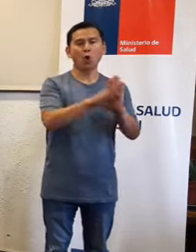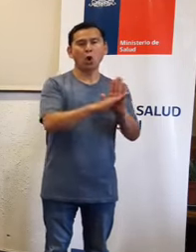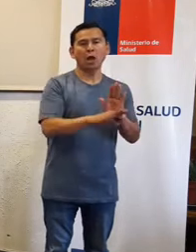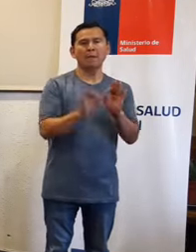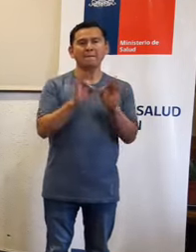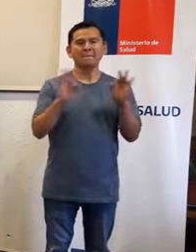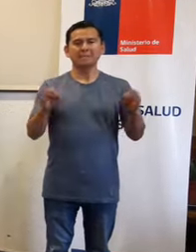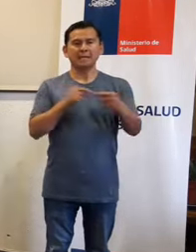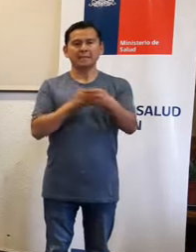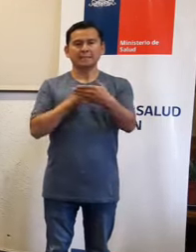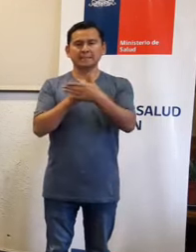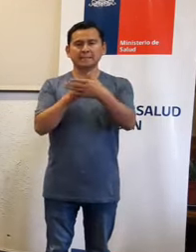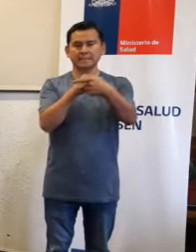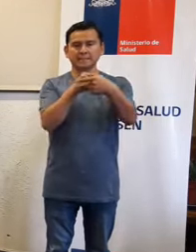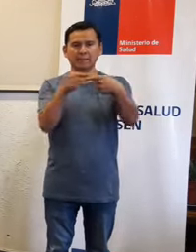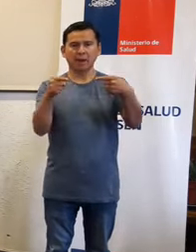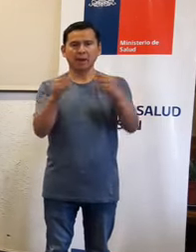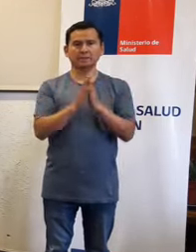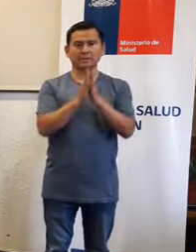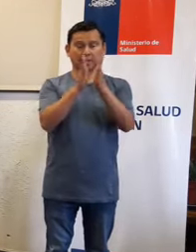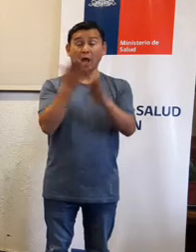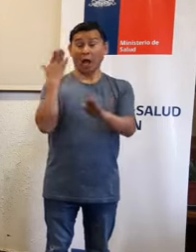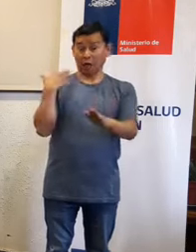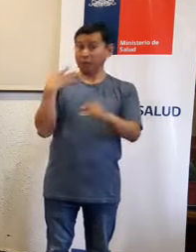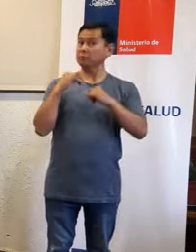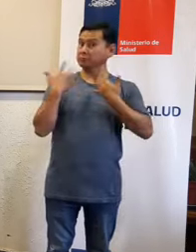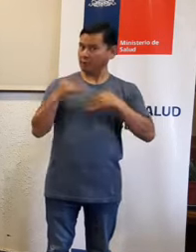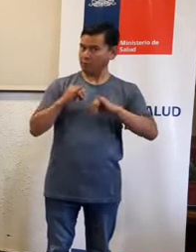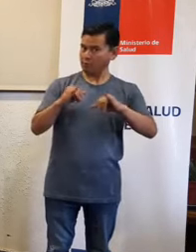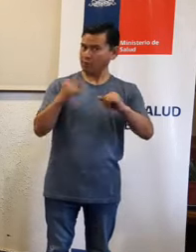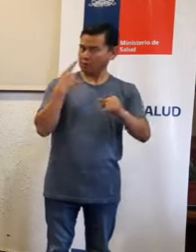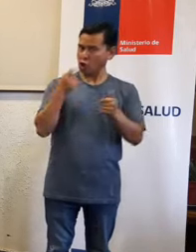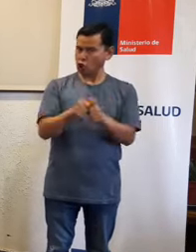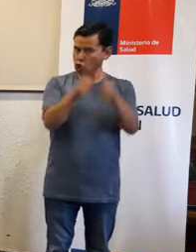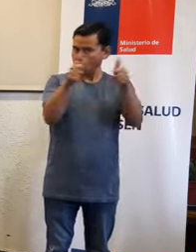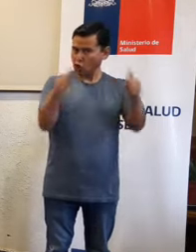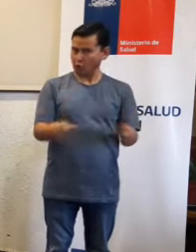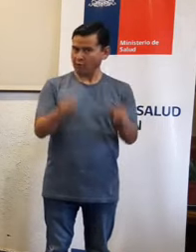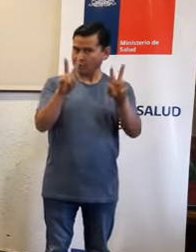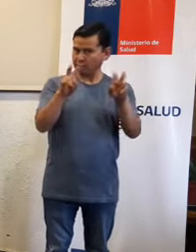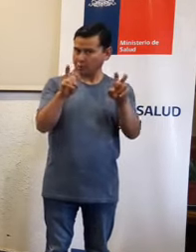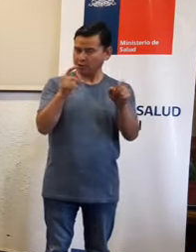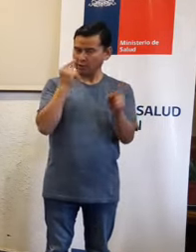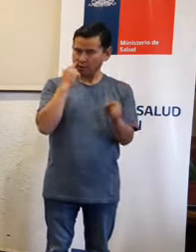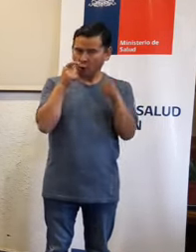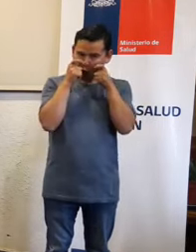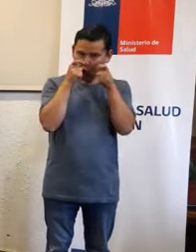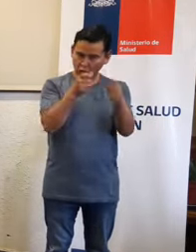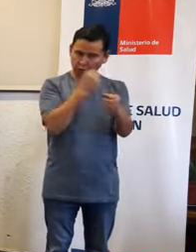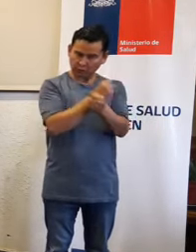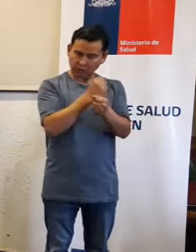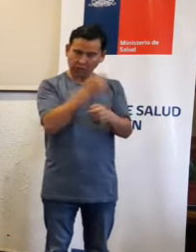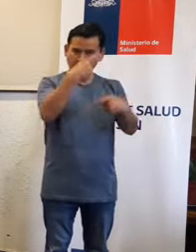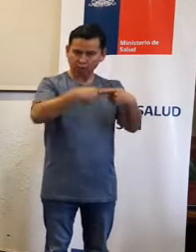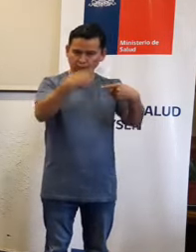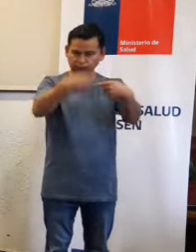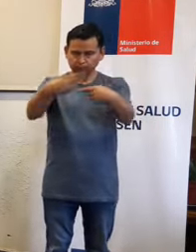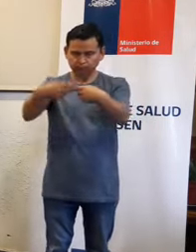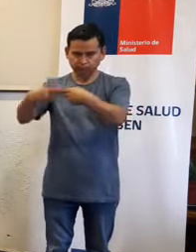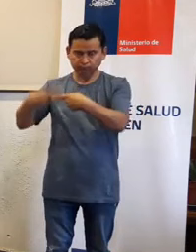de Semana Santa donde les dijimos con anterioridad que íbamos a reforzar los controles de tránsito y de las barreras.